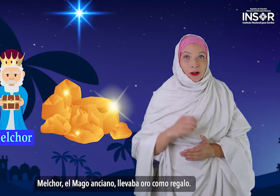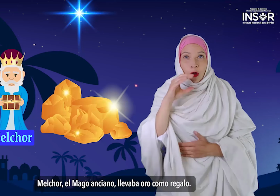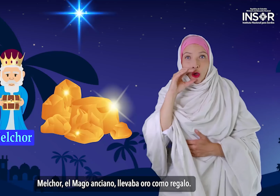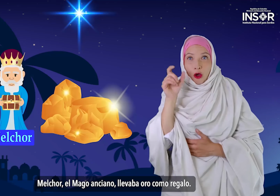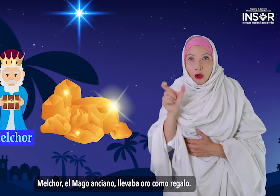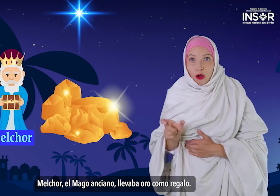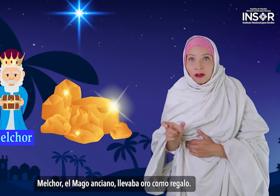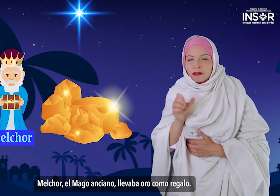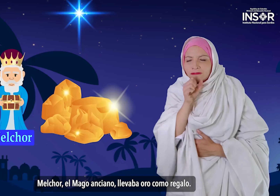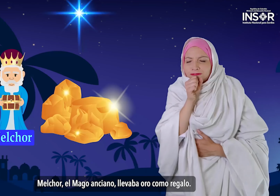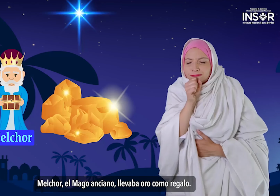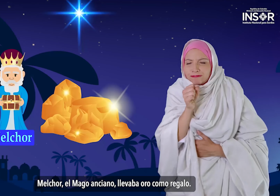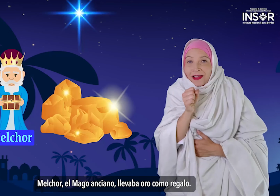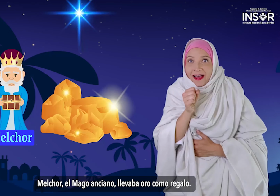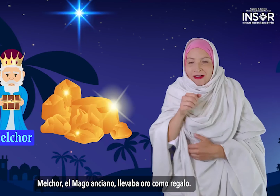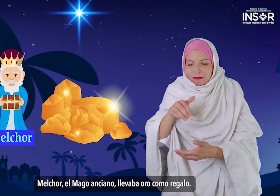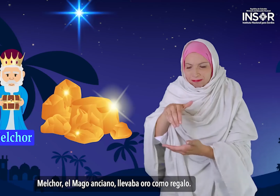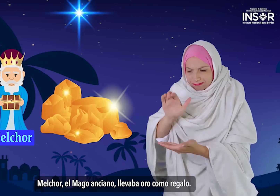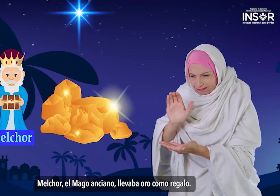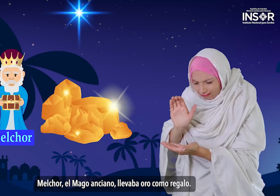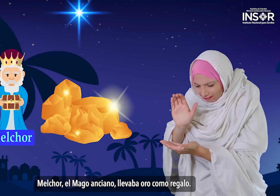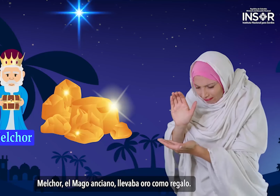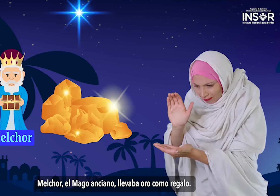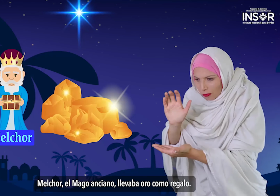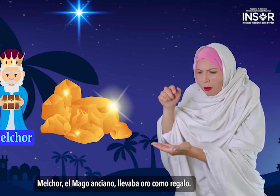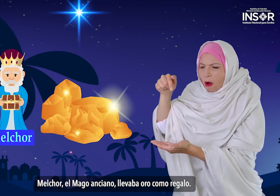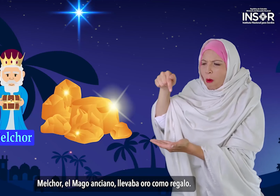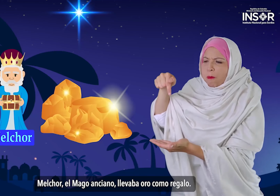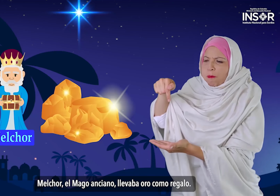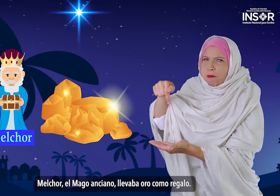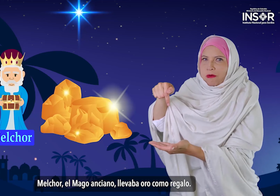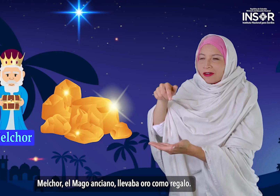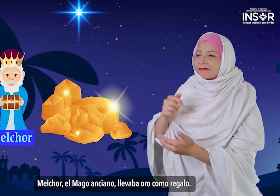Melchor, el mago anciano, llevaba oro como regalo.